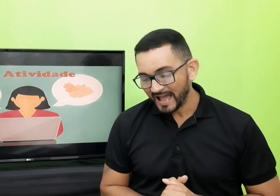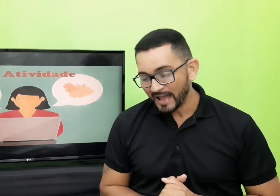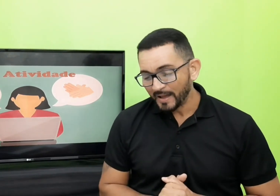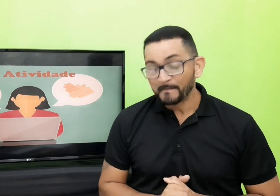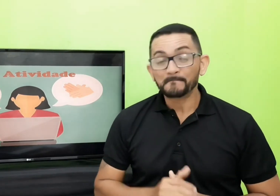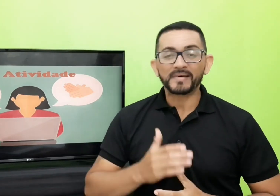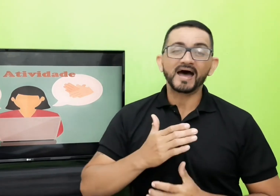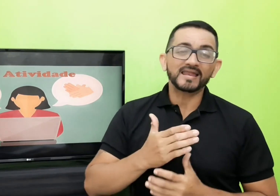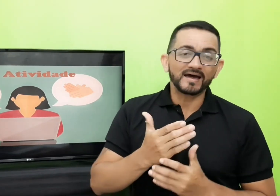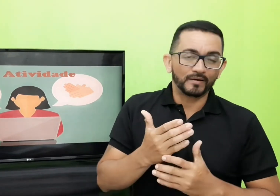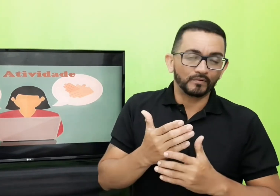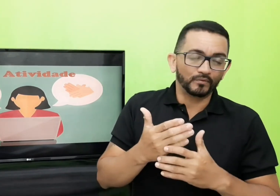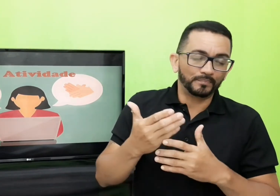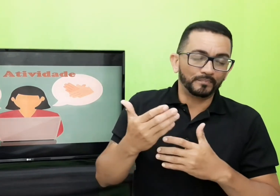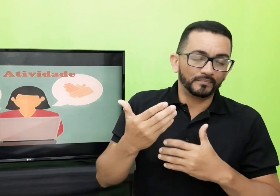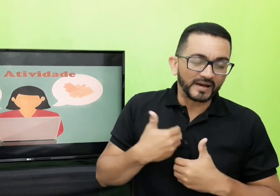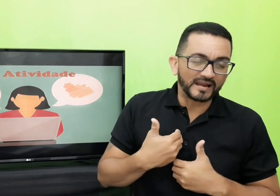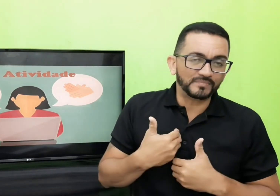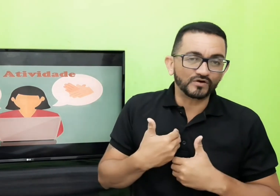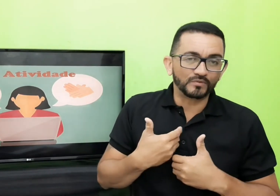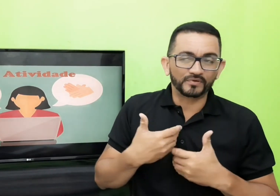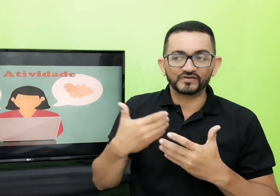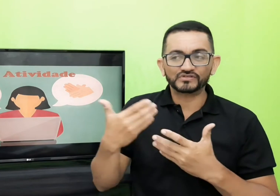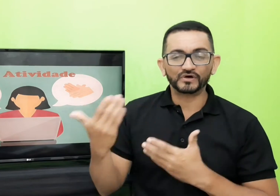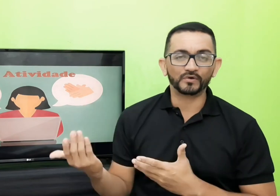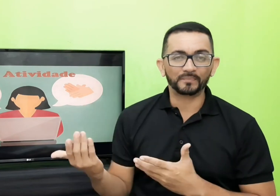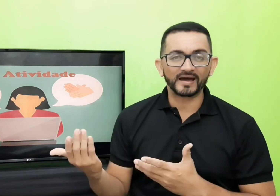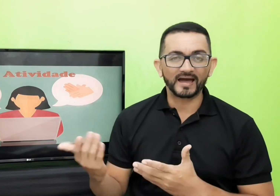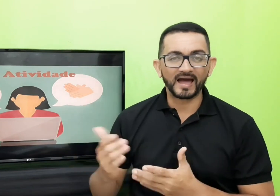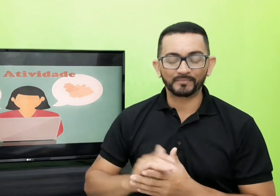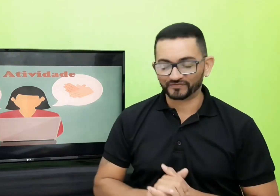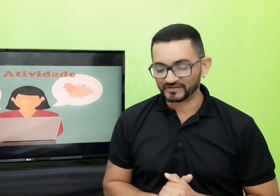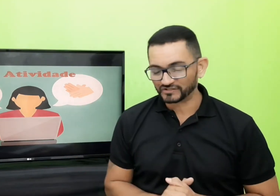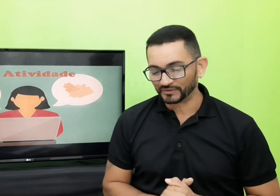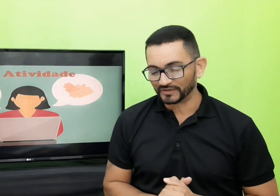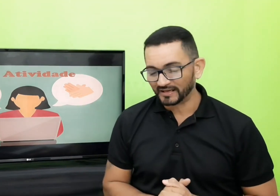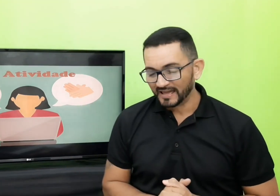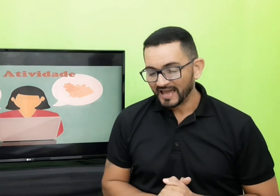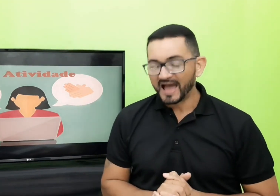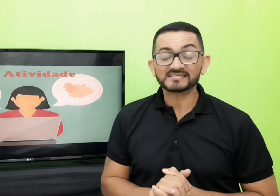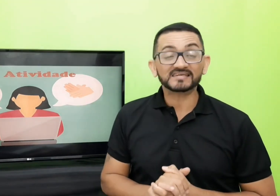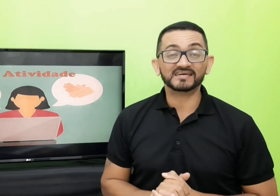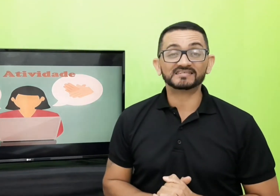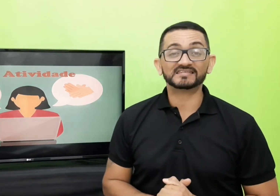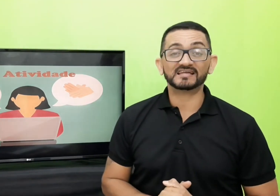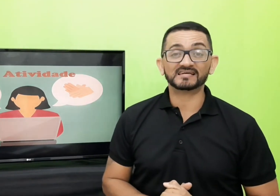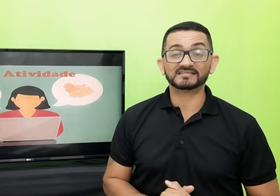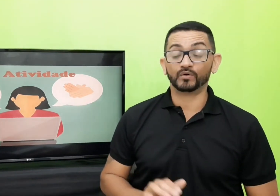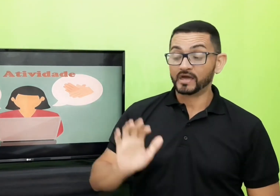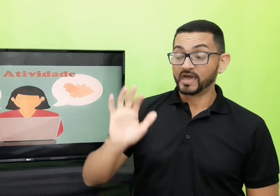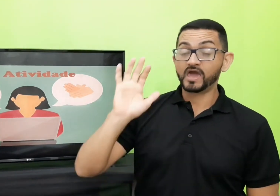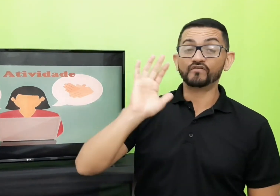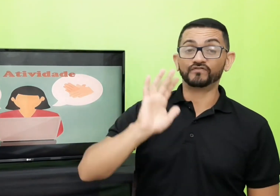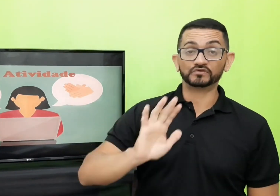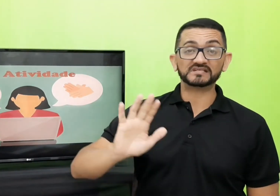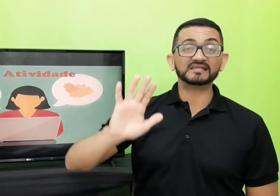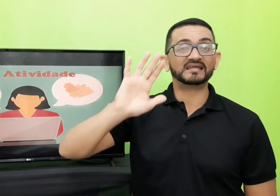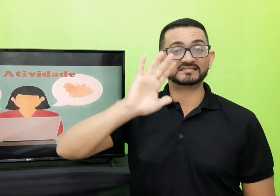entregar para mim como professor ou para a professora a seguinte sinalização. Eu vou